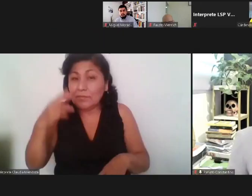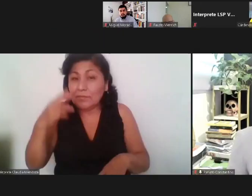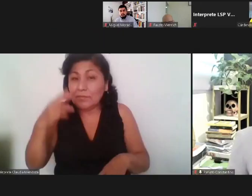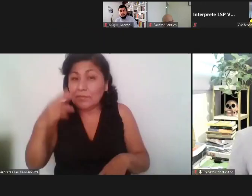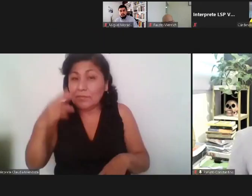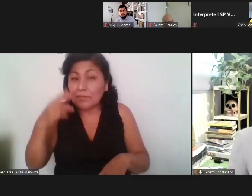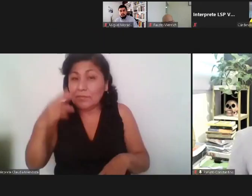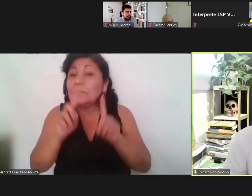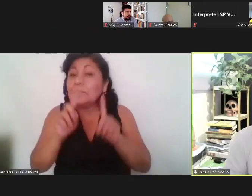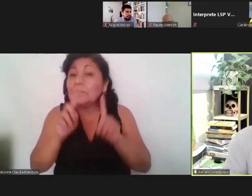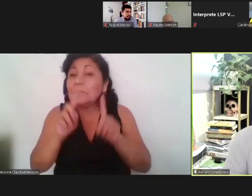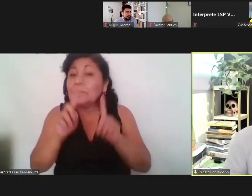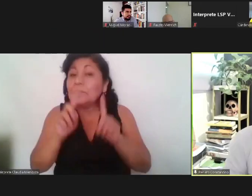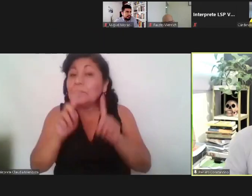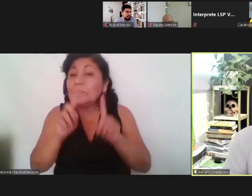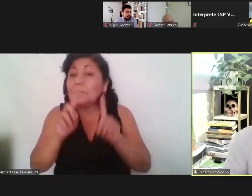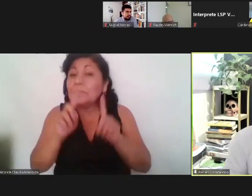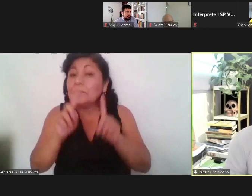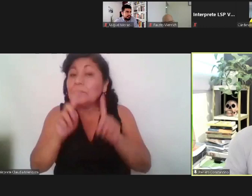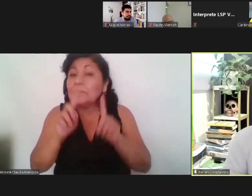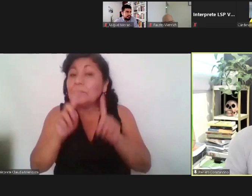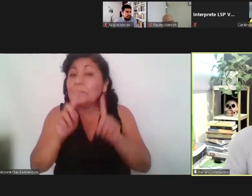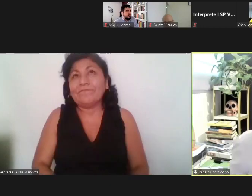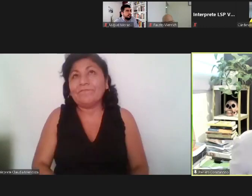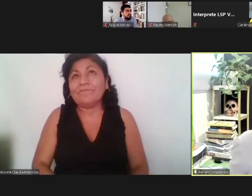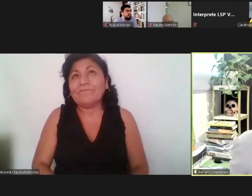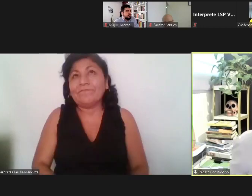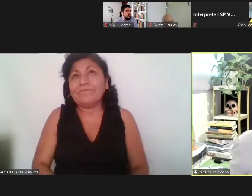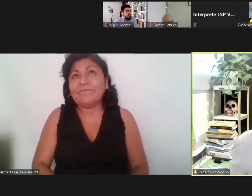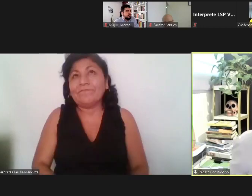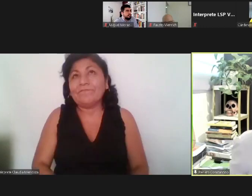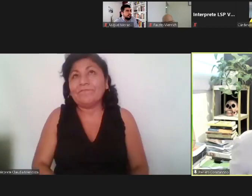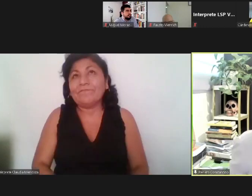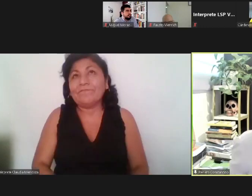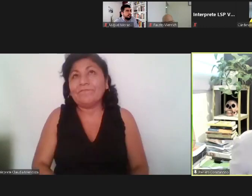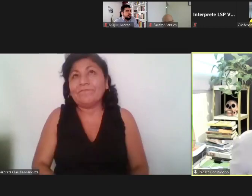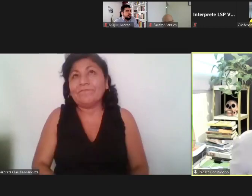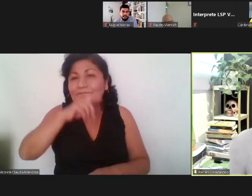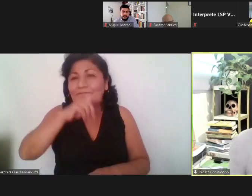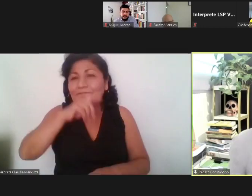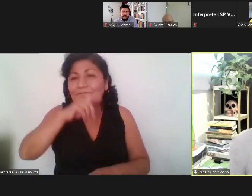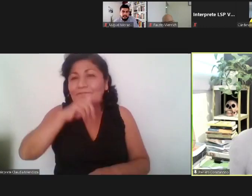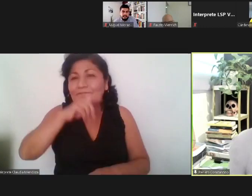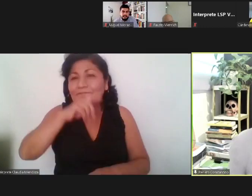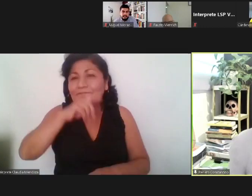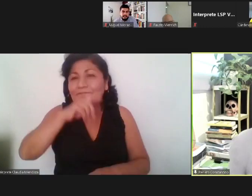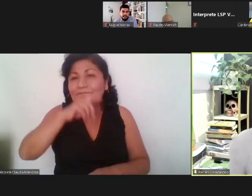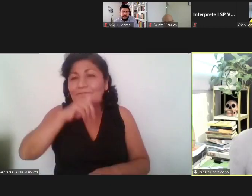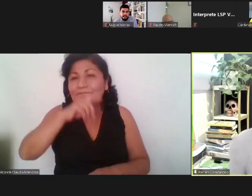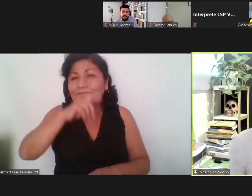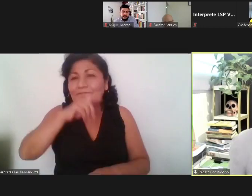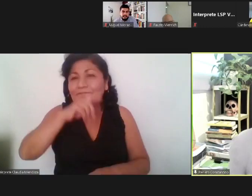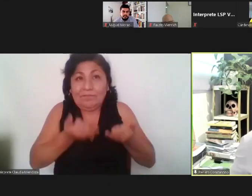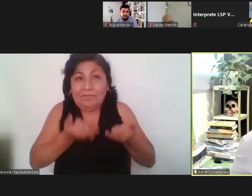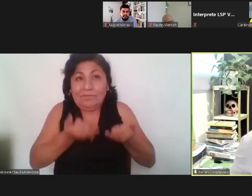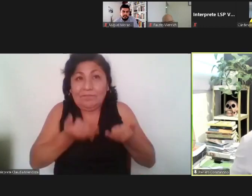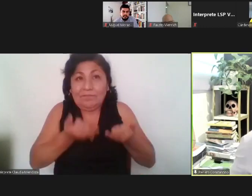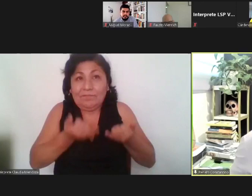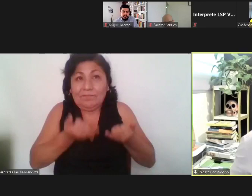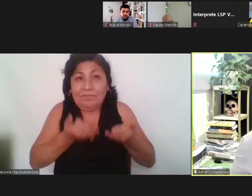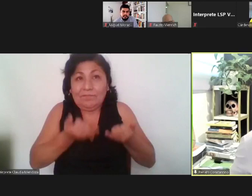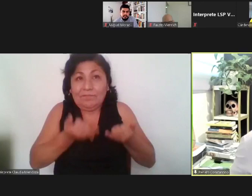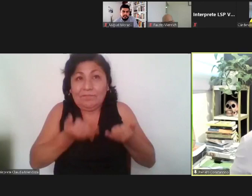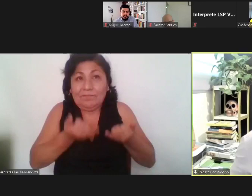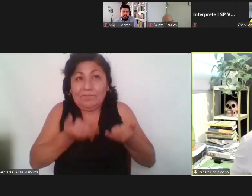Es complicado. La norma actual permite, por ejemplo, que un habla de invidentes, ¿no? Ese es el término que usa